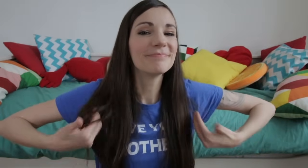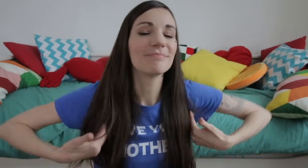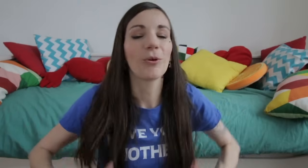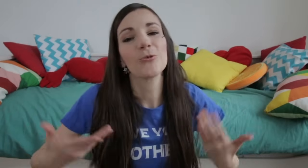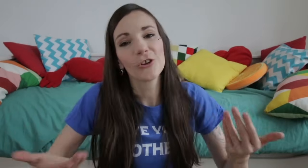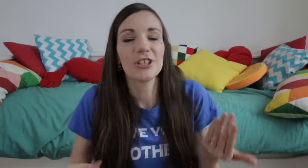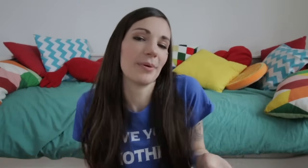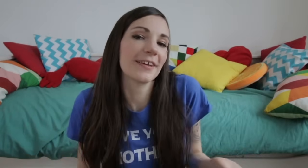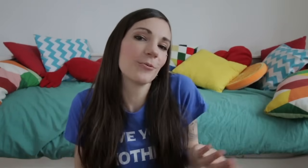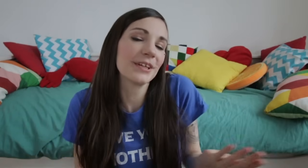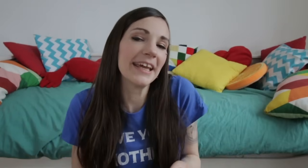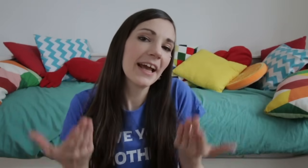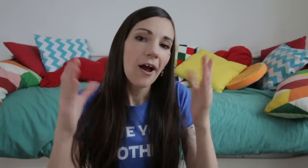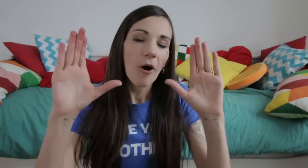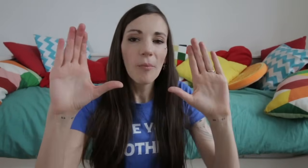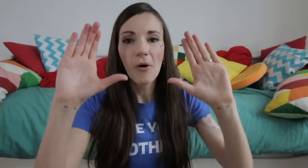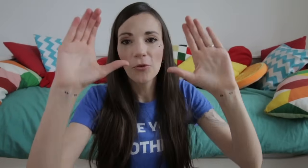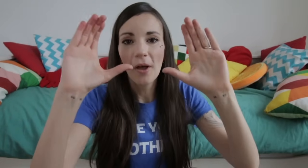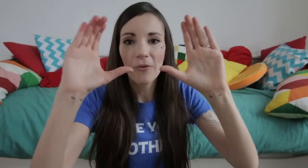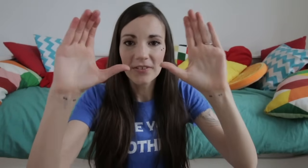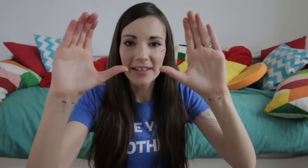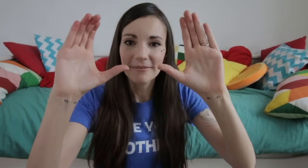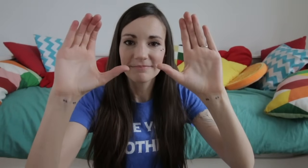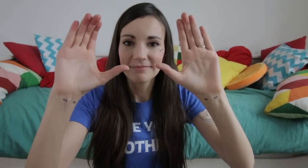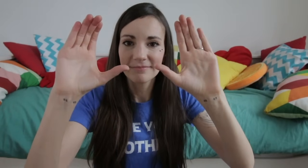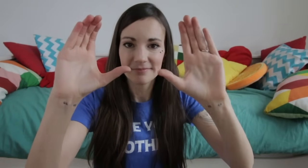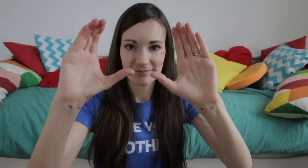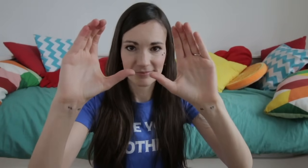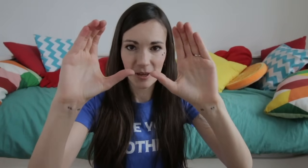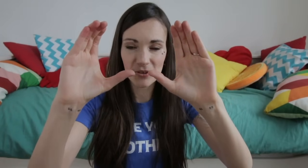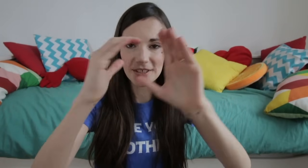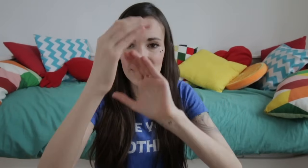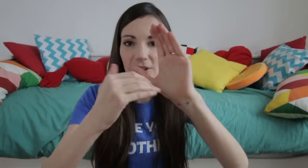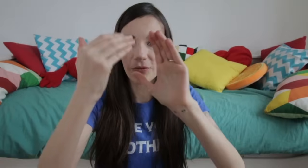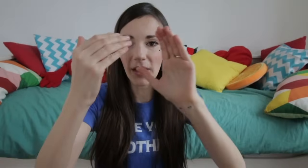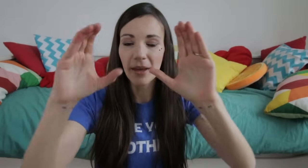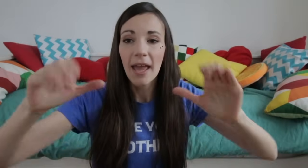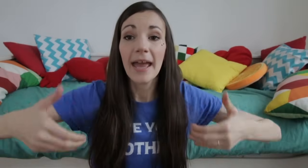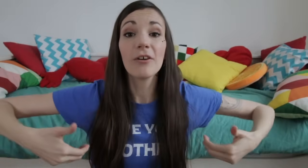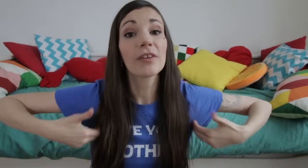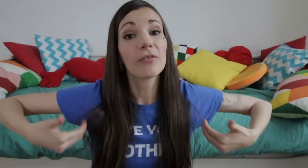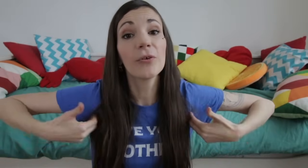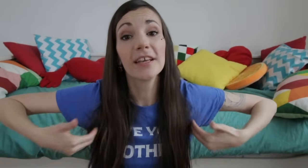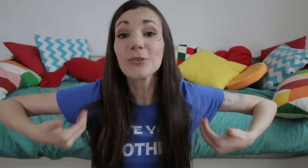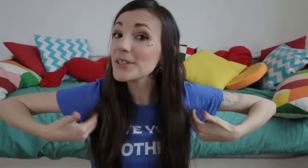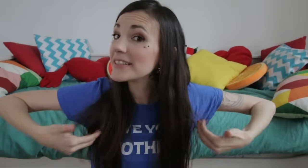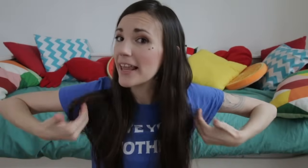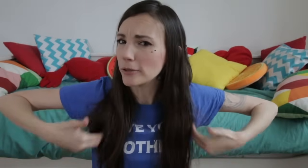Bon, le singe, il n pas très compliqué. On prend nos mains en C. Comme ceci, les doigts sont fermés. Et on vient frotter sous les aisselles.